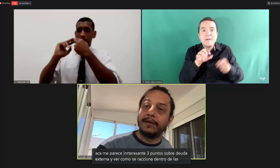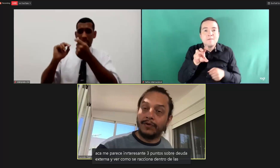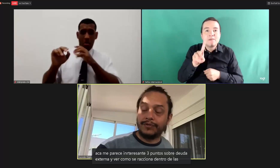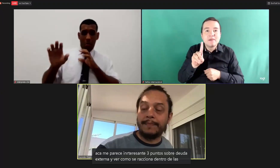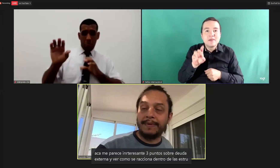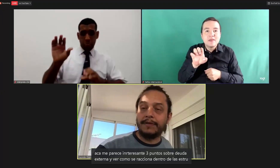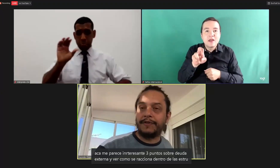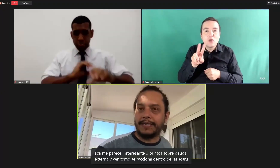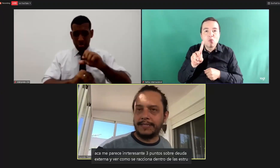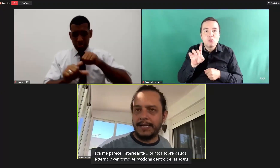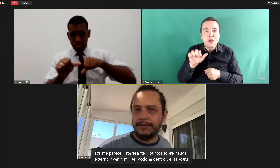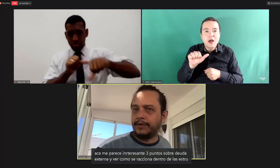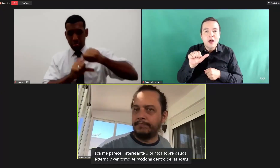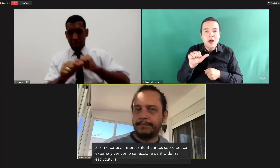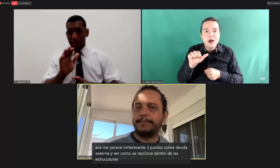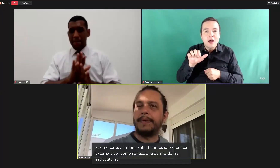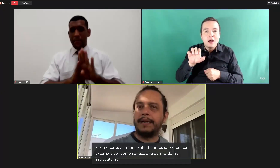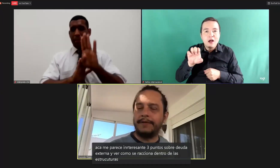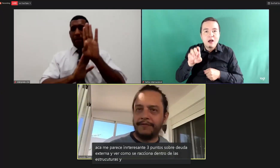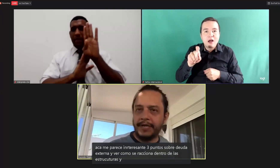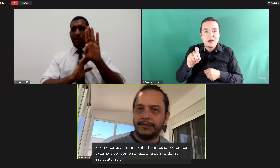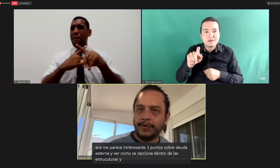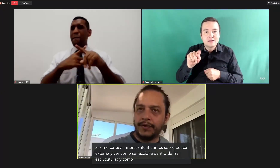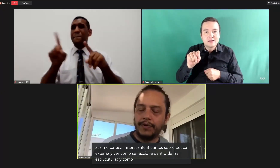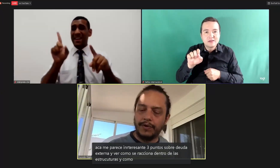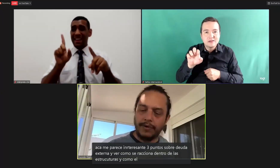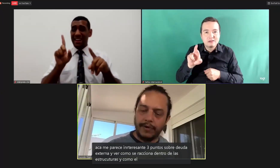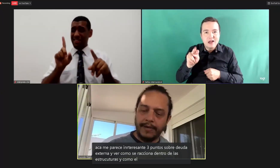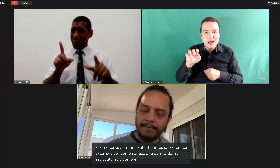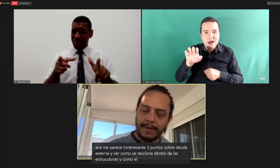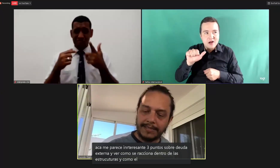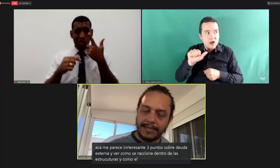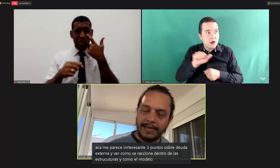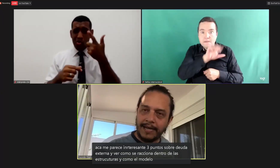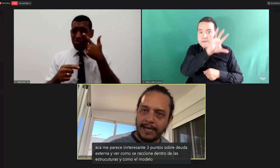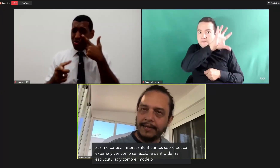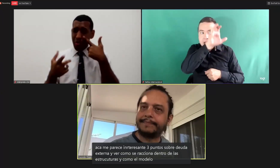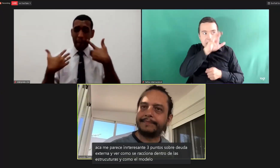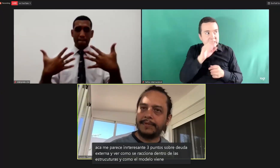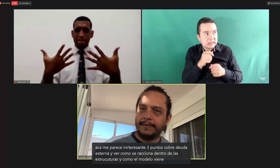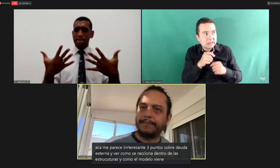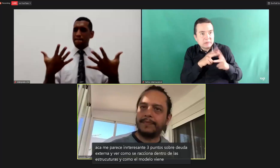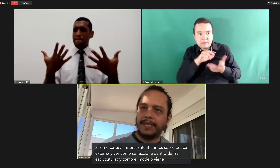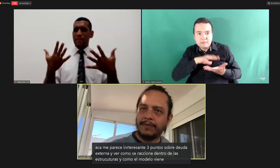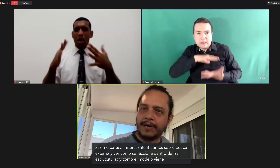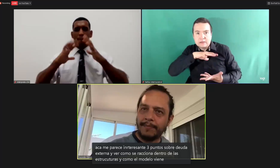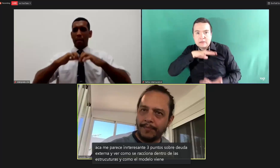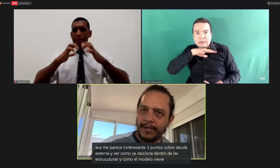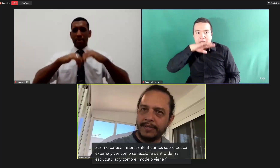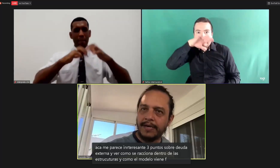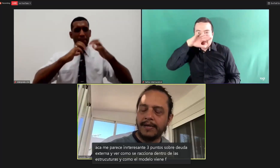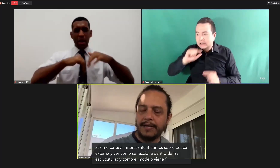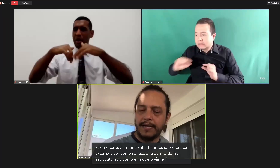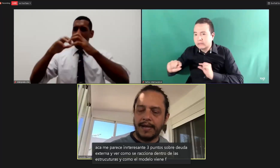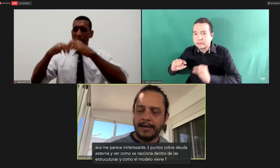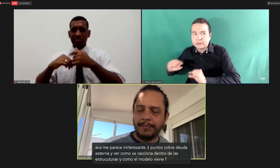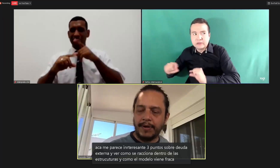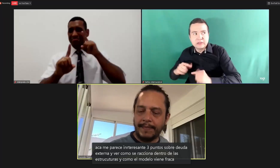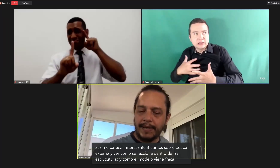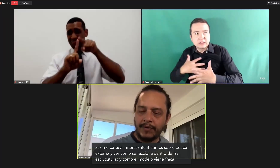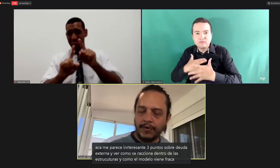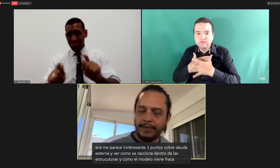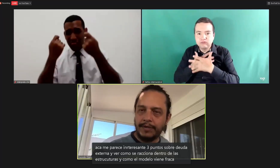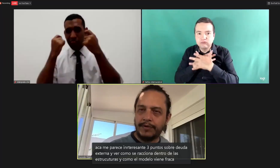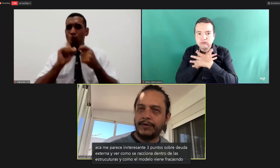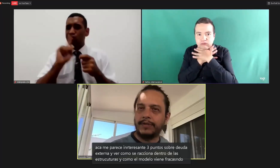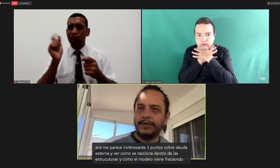viene no solamente fracasando al efecto más general de dar una respuesta al